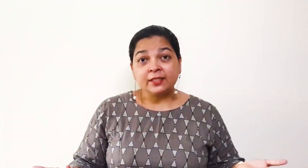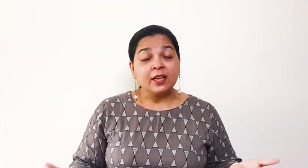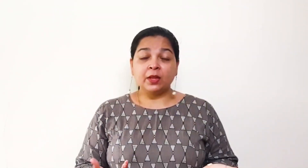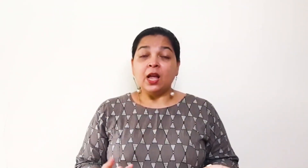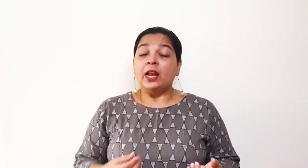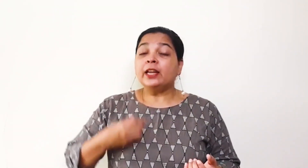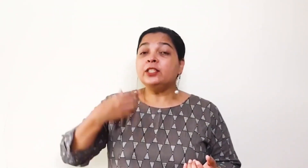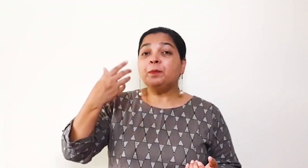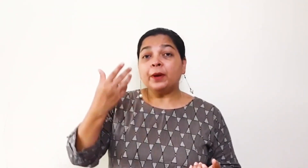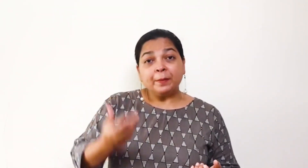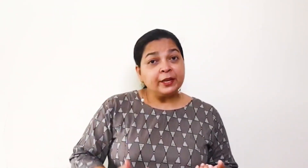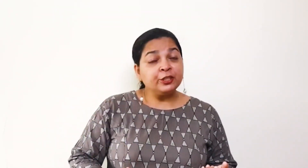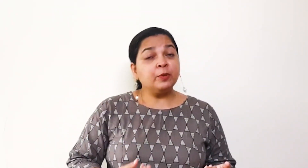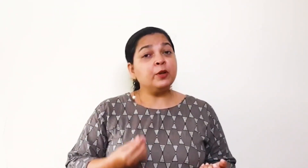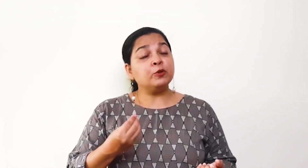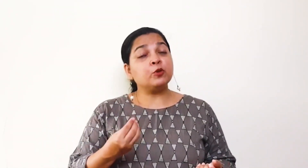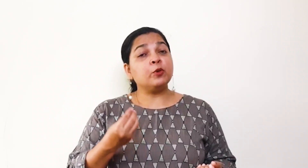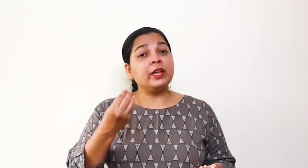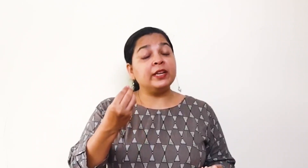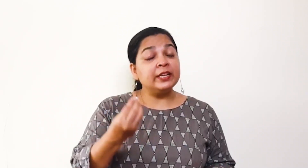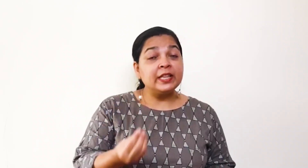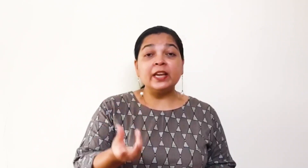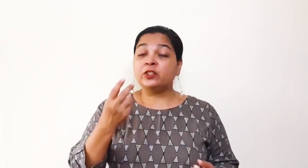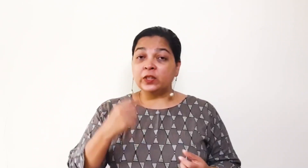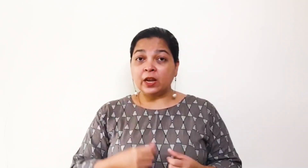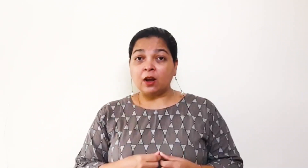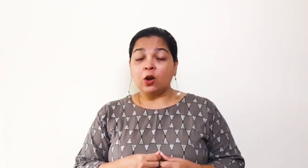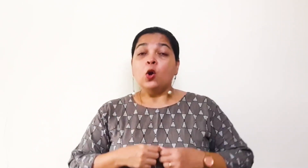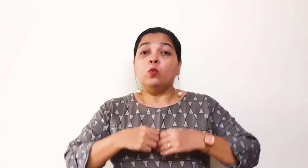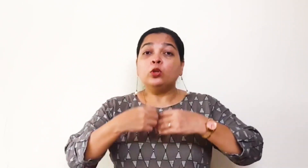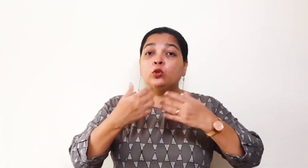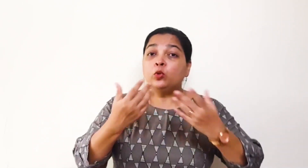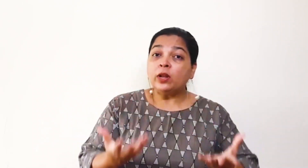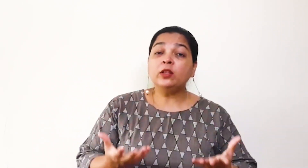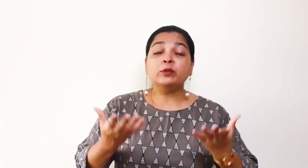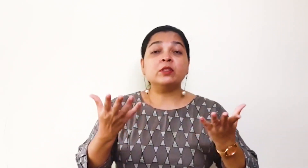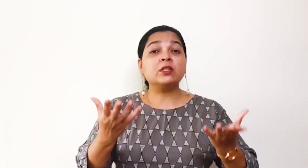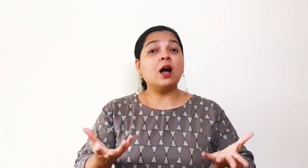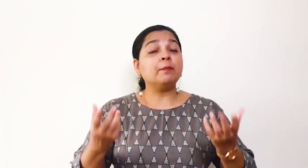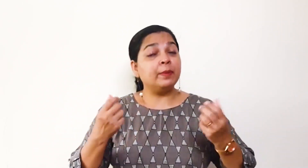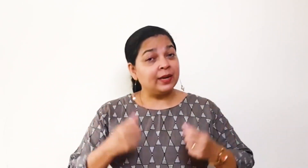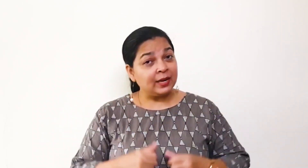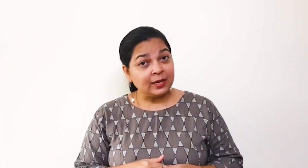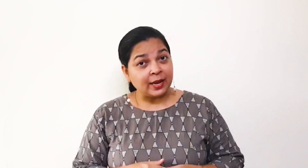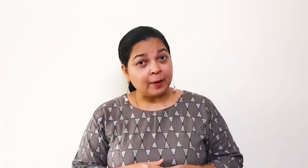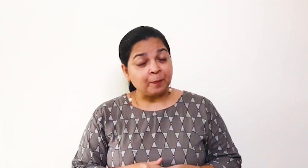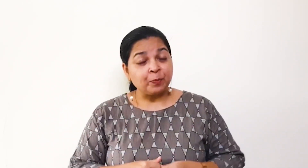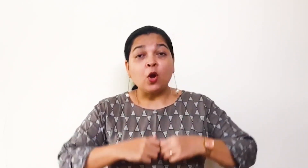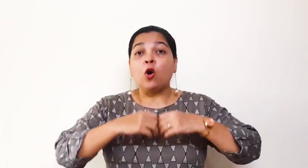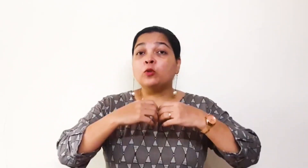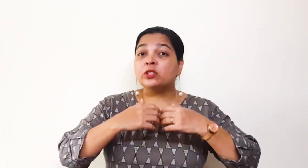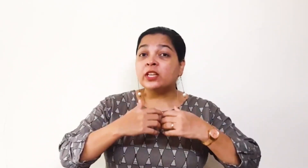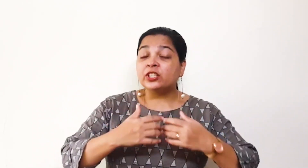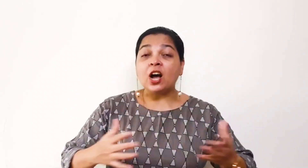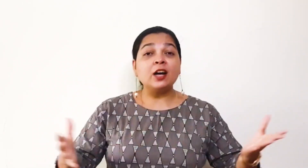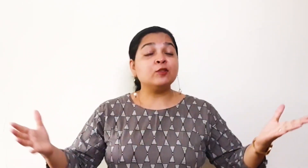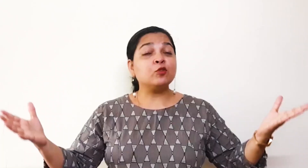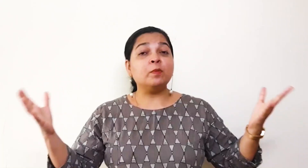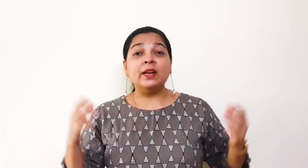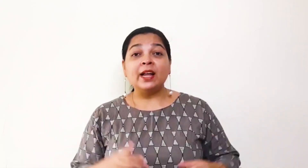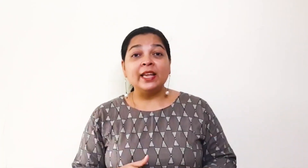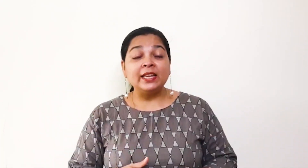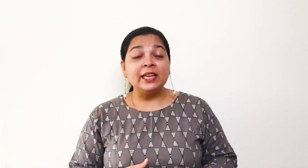नथिले किंतु परमेश्वर तांकु जहा कहिले से तुरंत सही काम रे लागिगले एवं